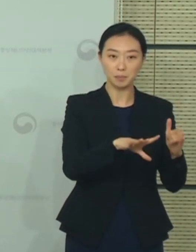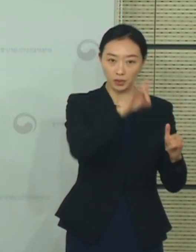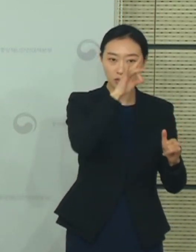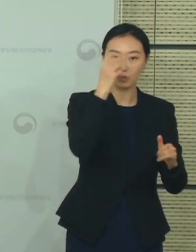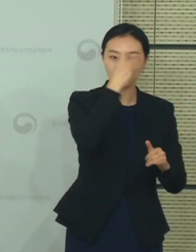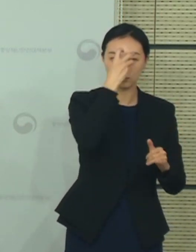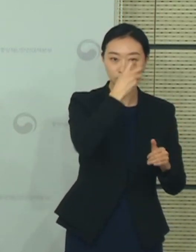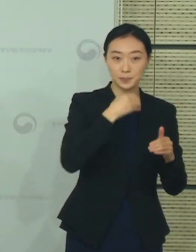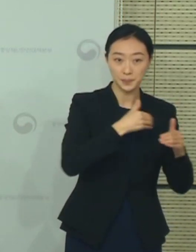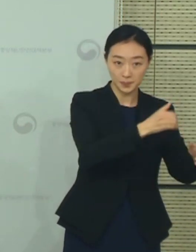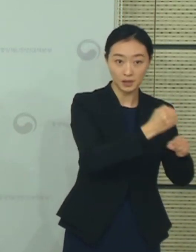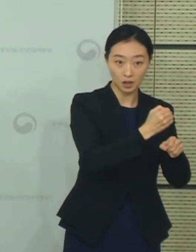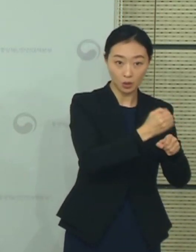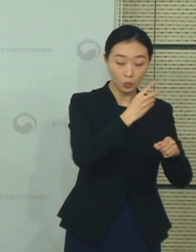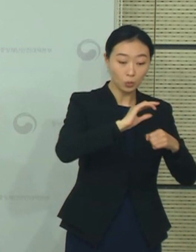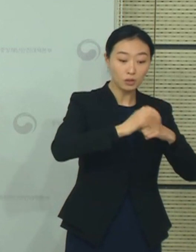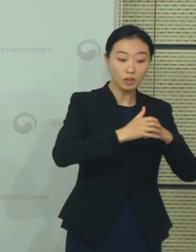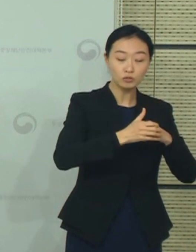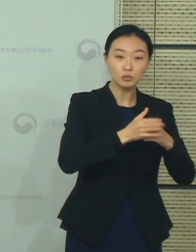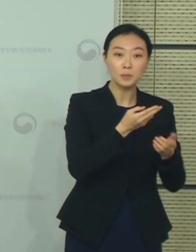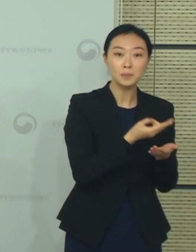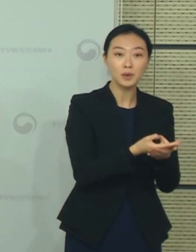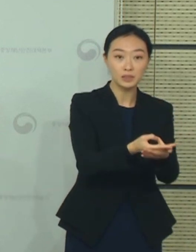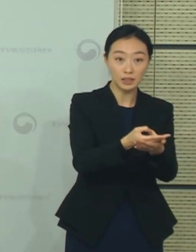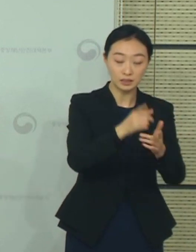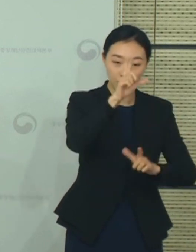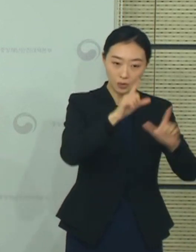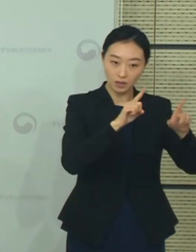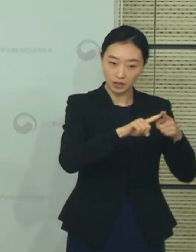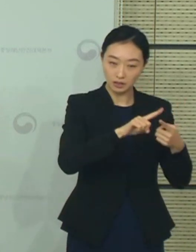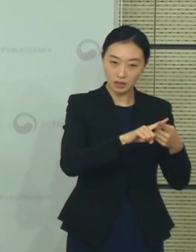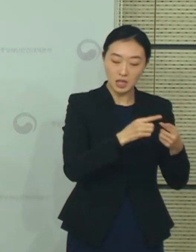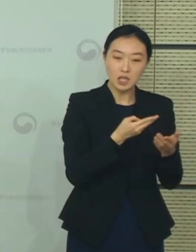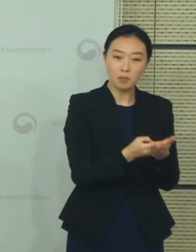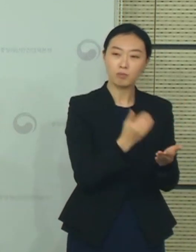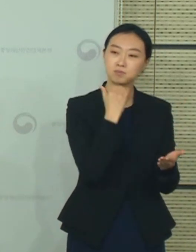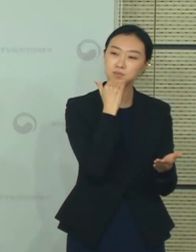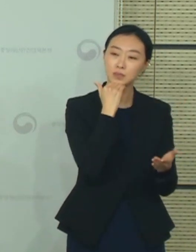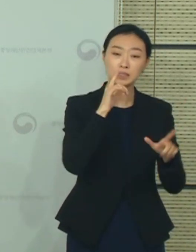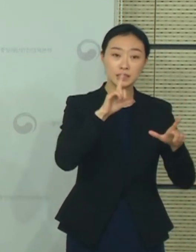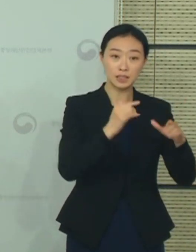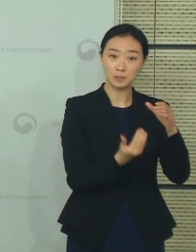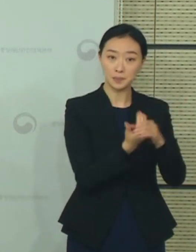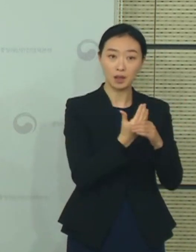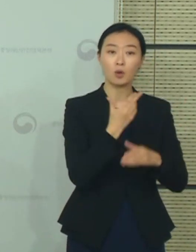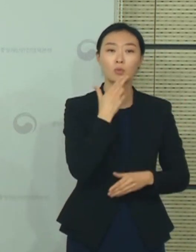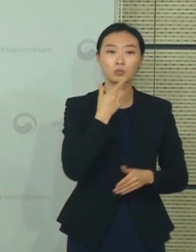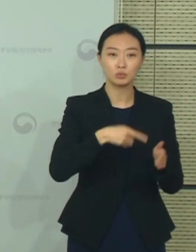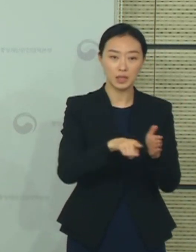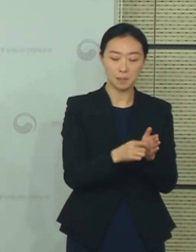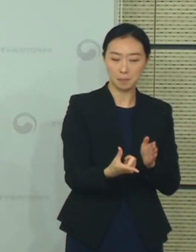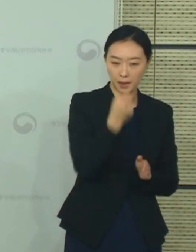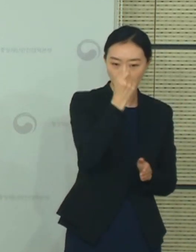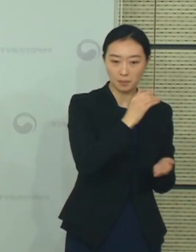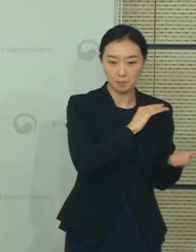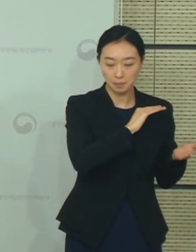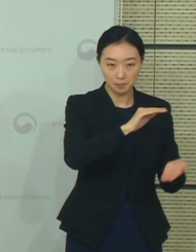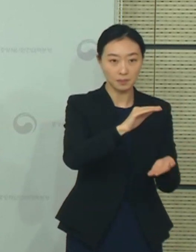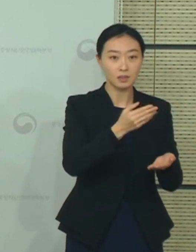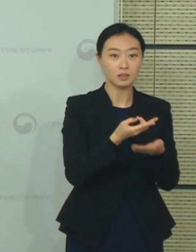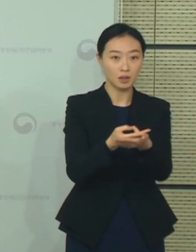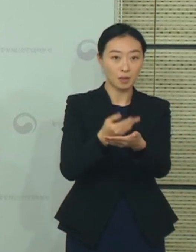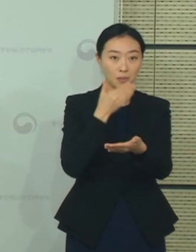대구의 병상 상황에 대해서는 입원 대기 시간이 발생하지 않도록 현황을 점검하고 조속한 문제